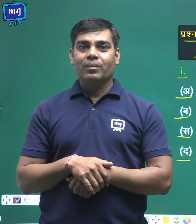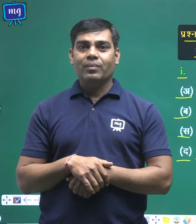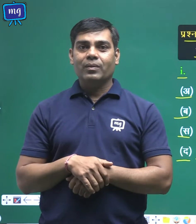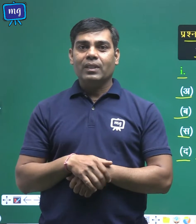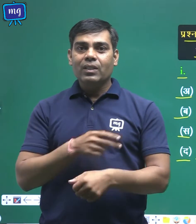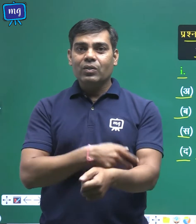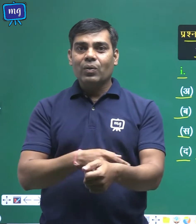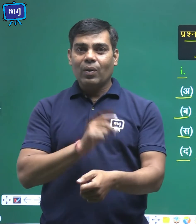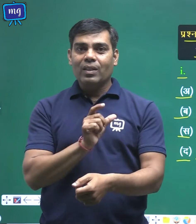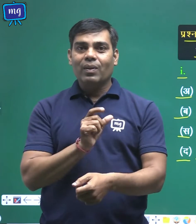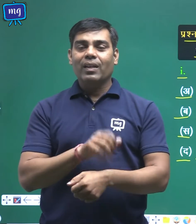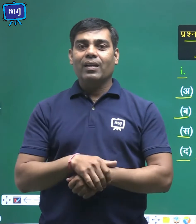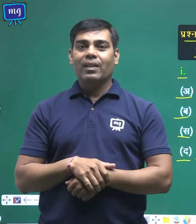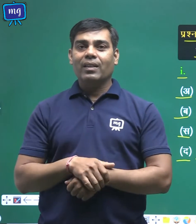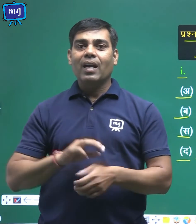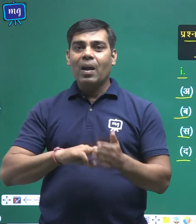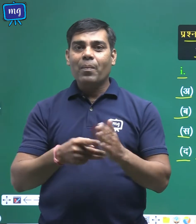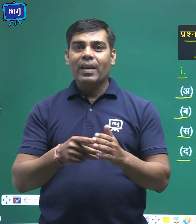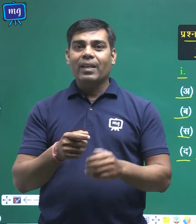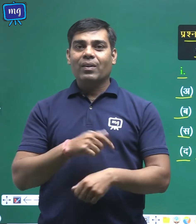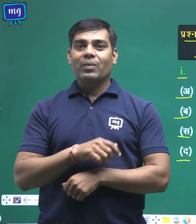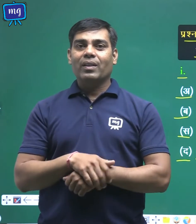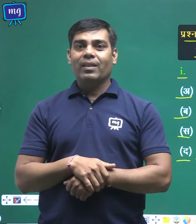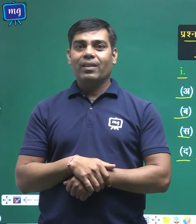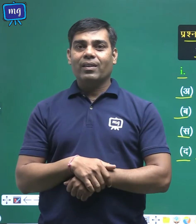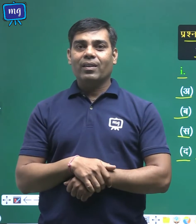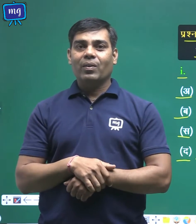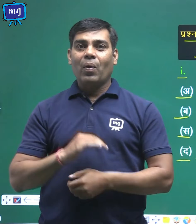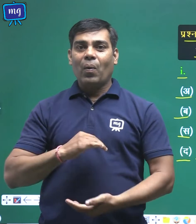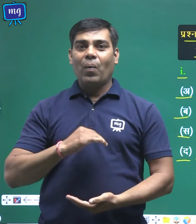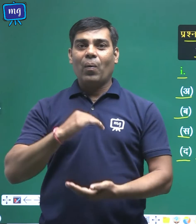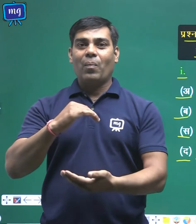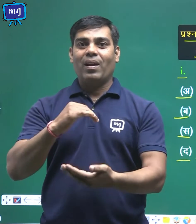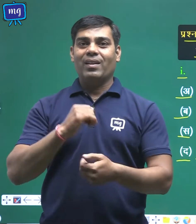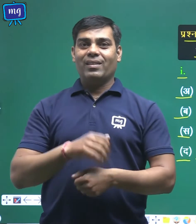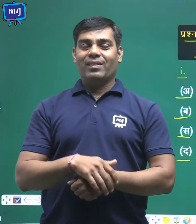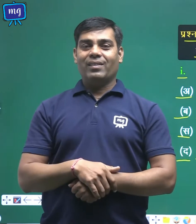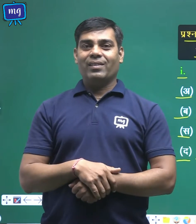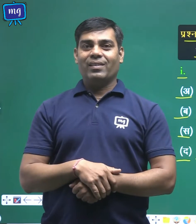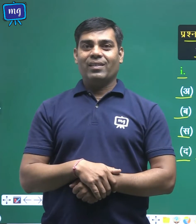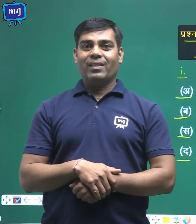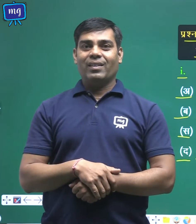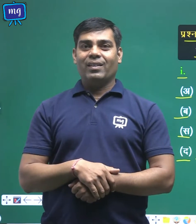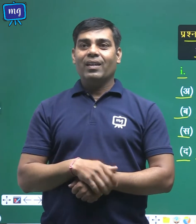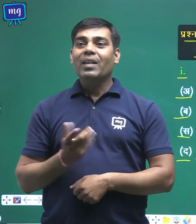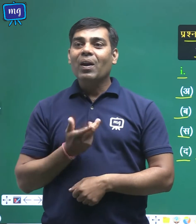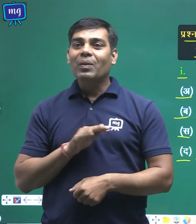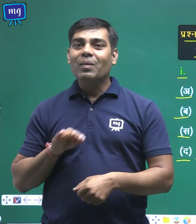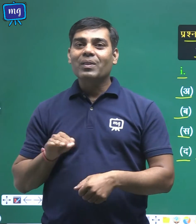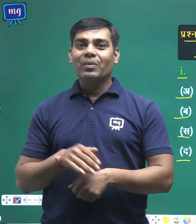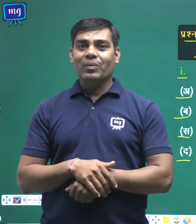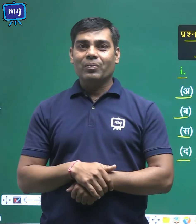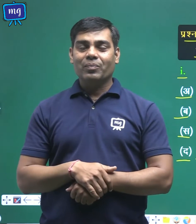सौगात का अर्थ होता है उपहार। क्या होता है बच्चों?